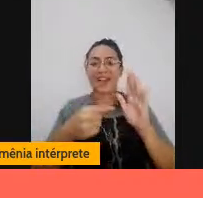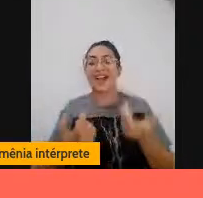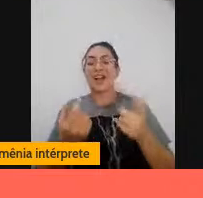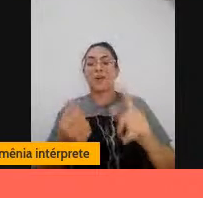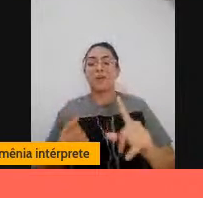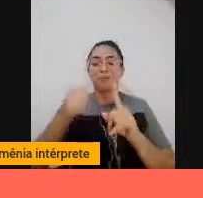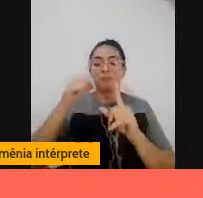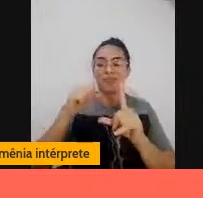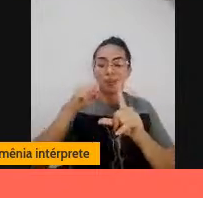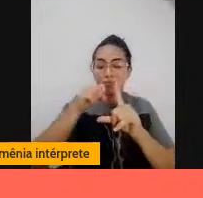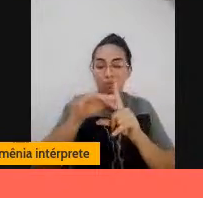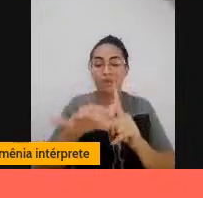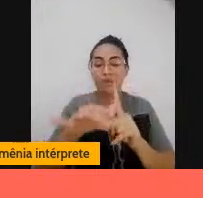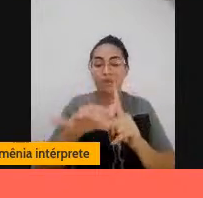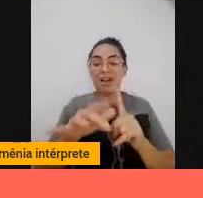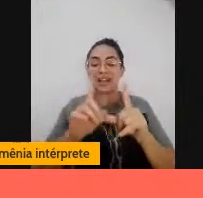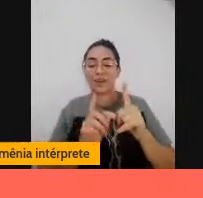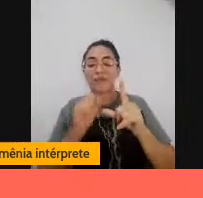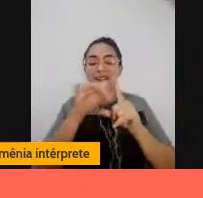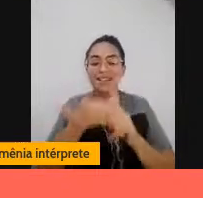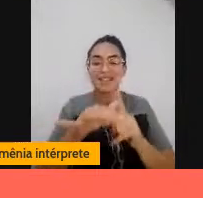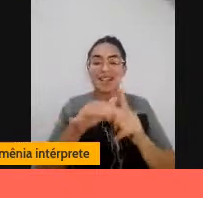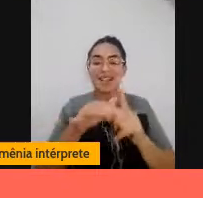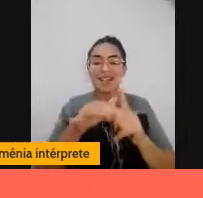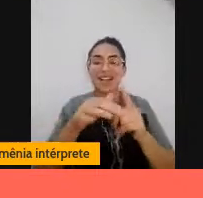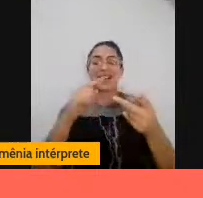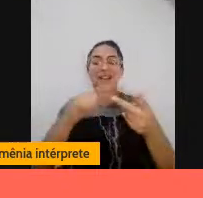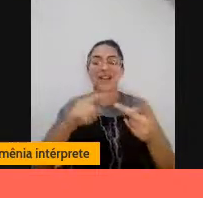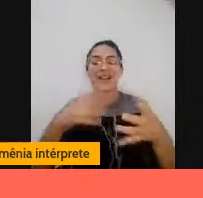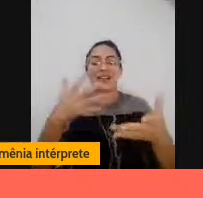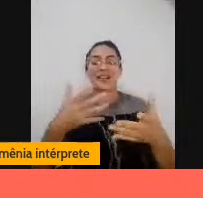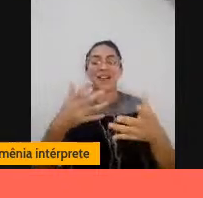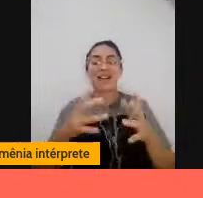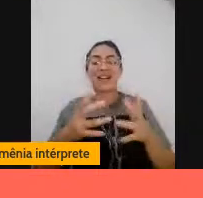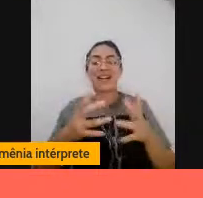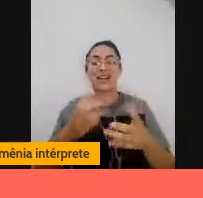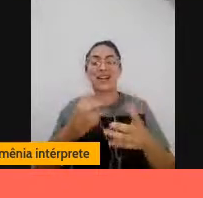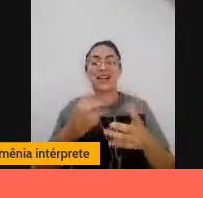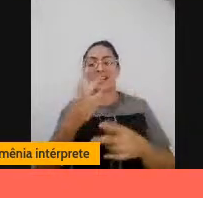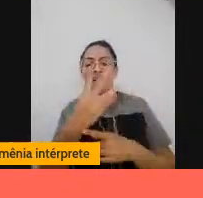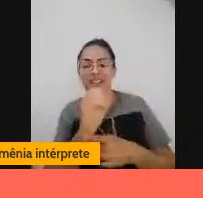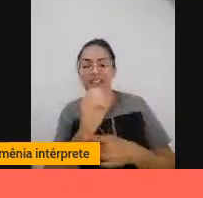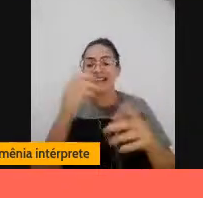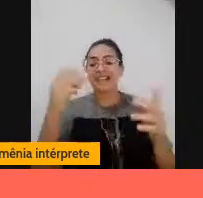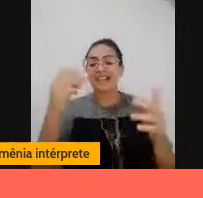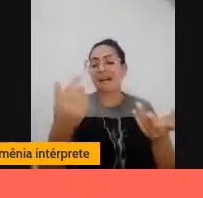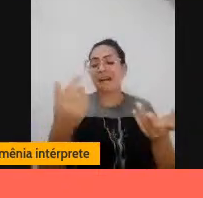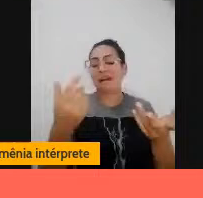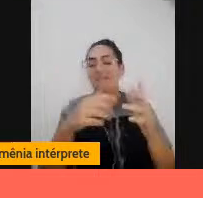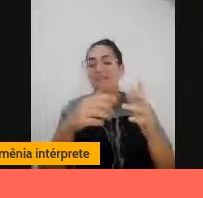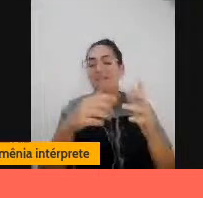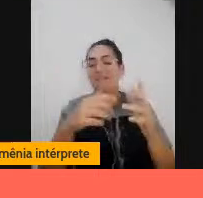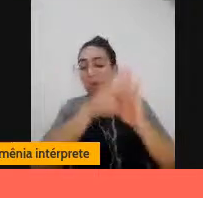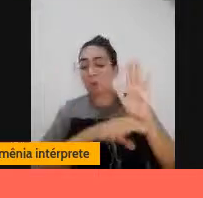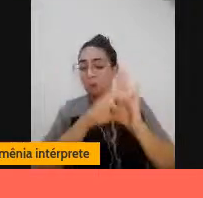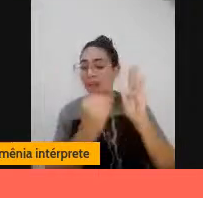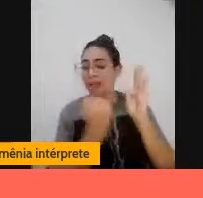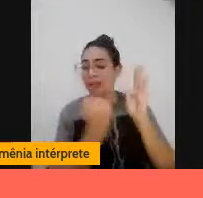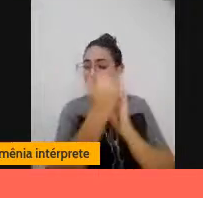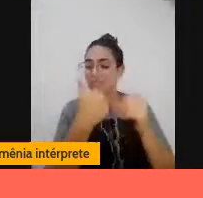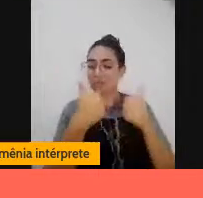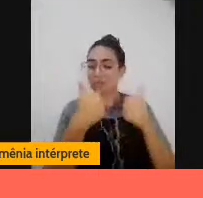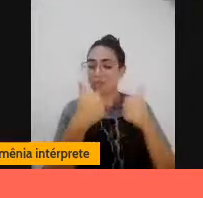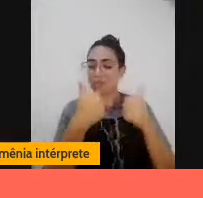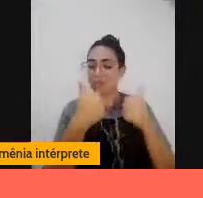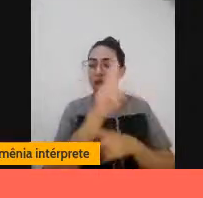digital influencer. Isso possivelmente deve ter aí. Será que dá pelo menos uns 30 pontos aí na progressão?